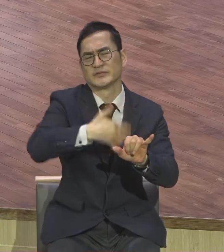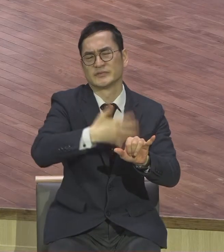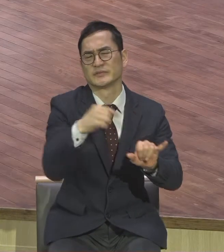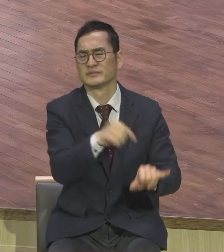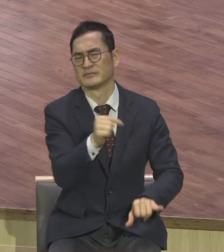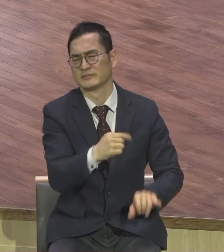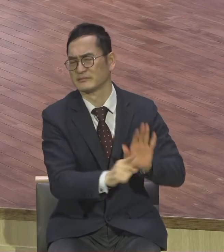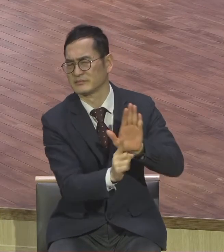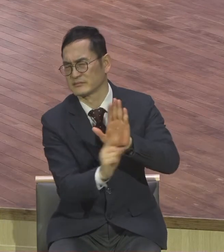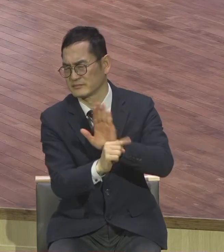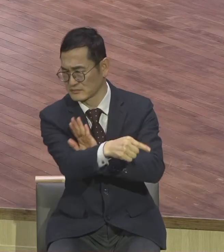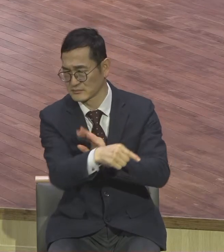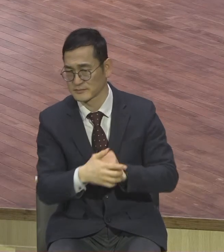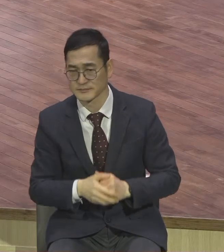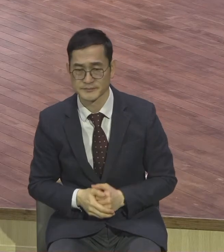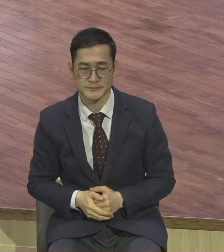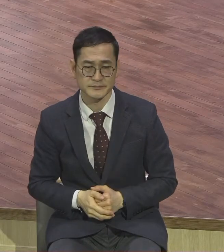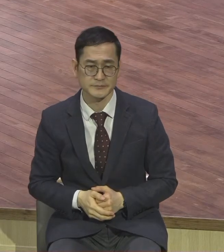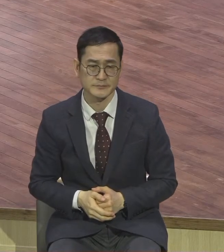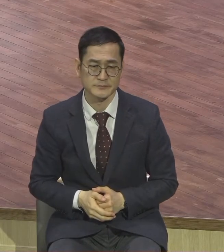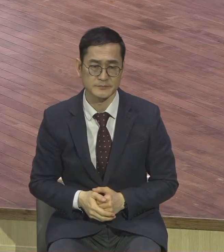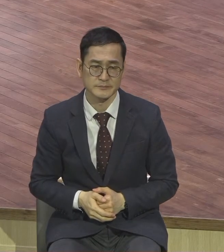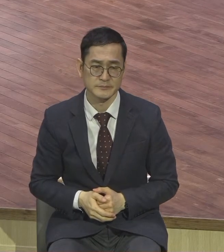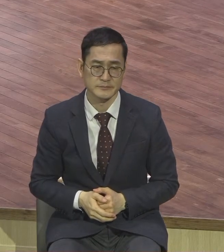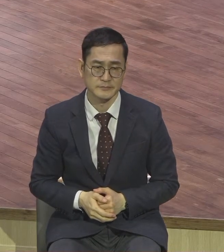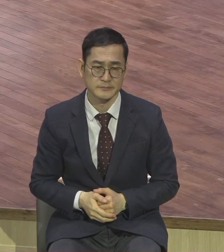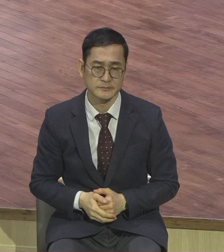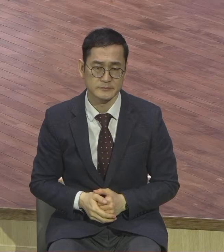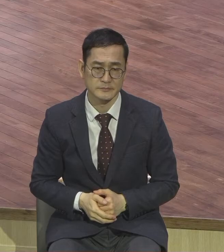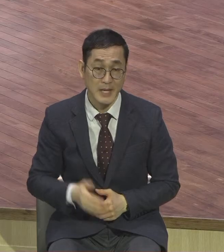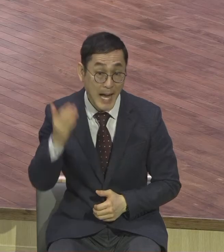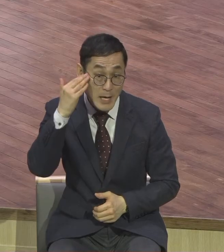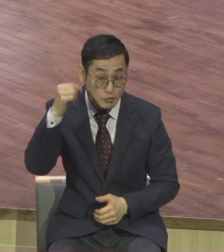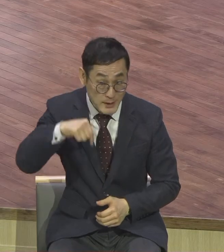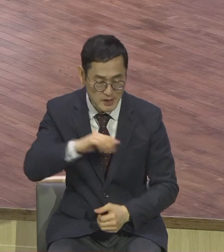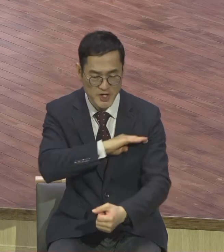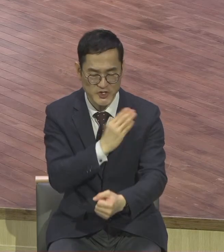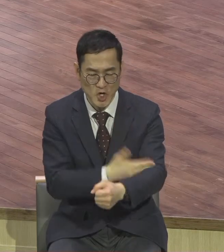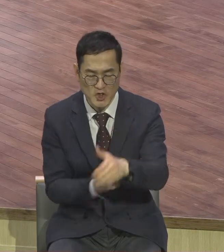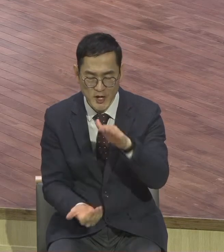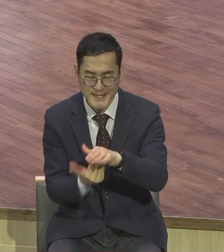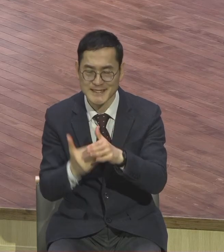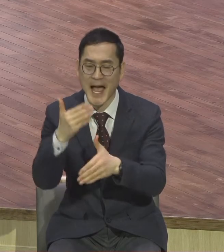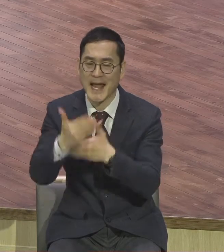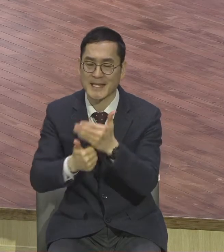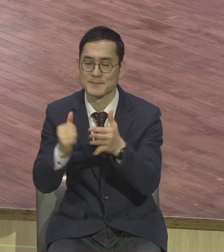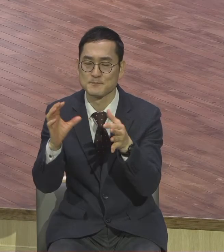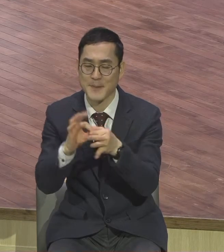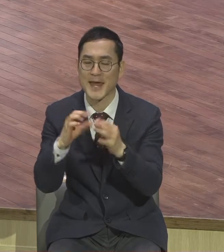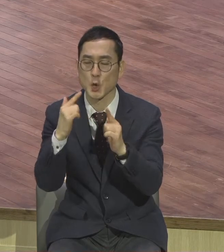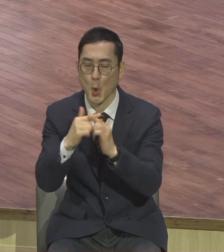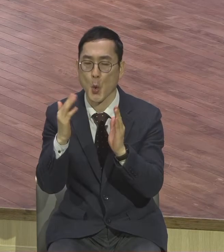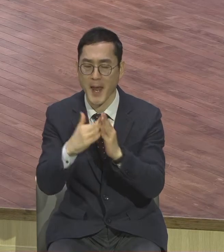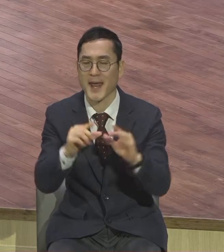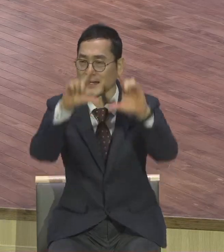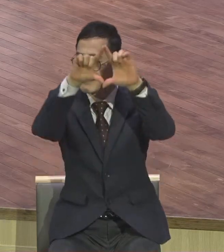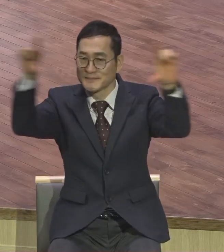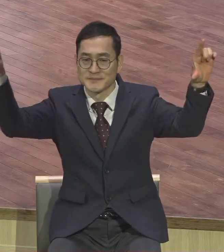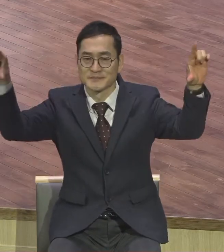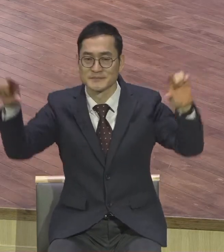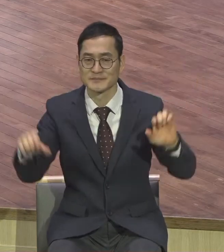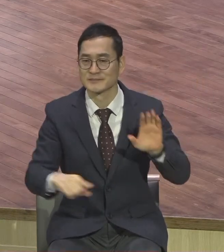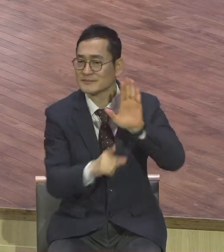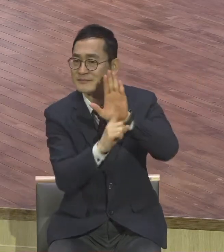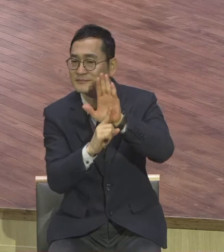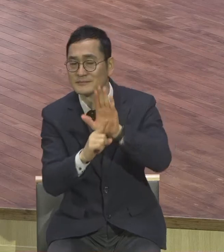국내에서는요 전능하신 하나님 교회라고 그렇게 붙여놓고 얼마나 맞습니까? 전능하신 하나님